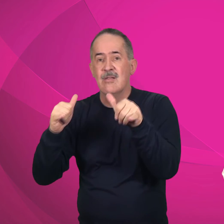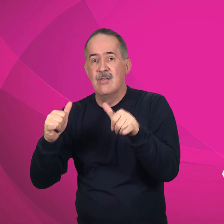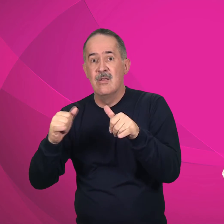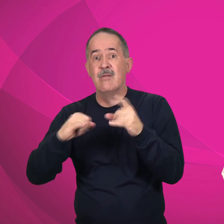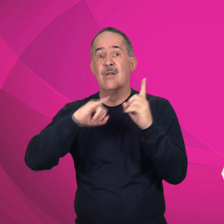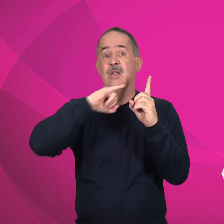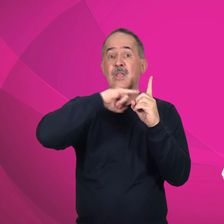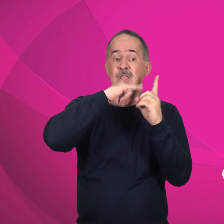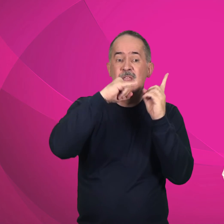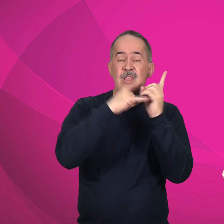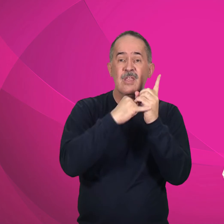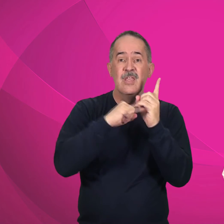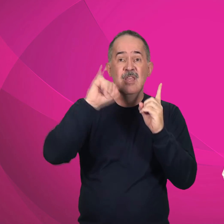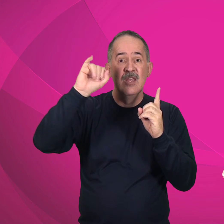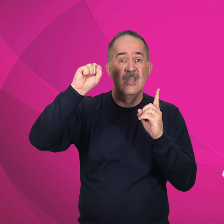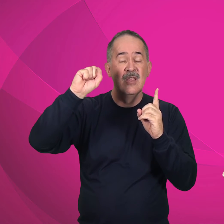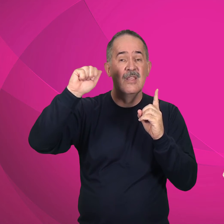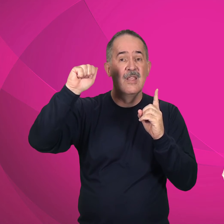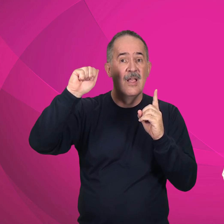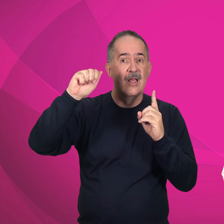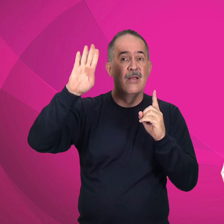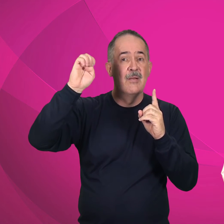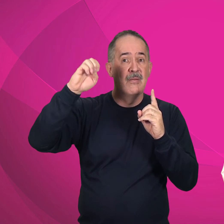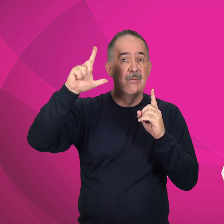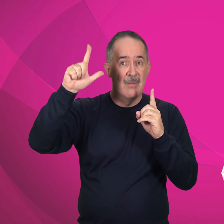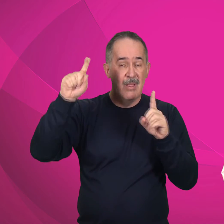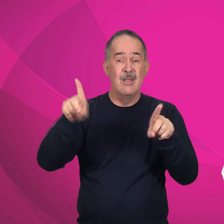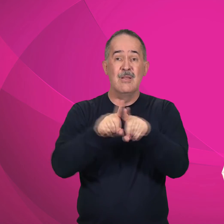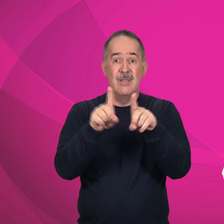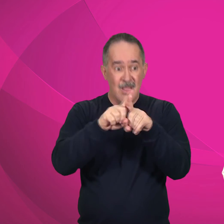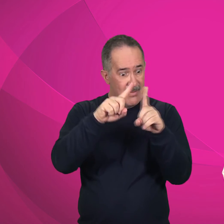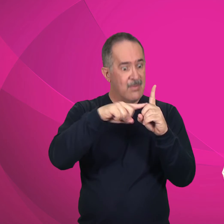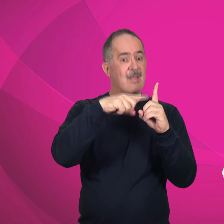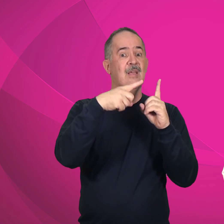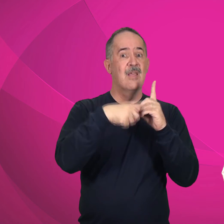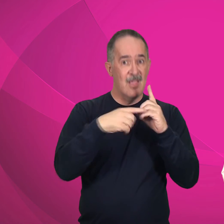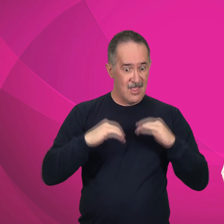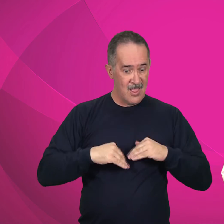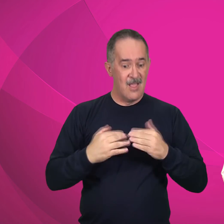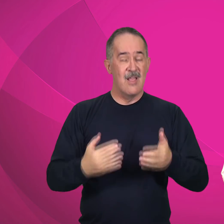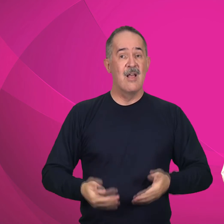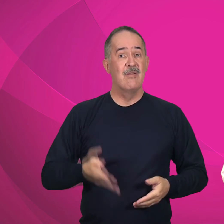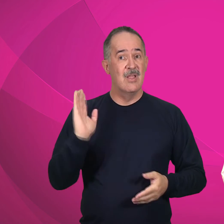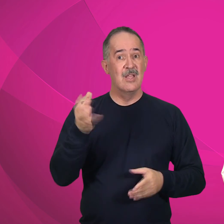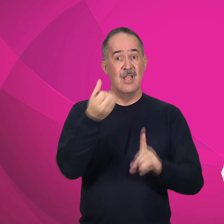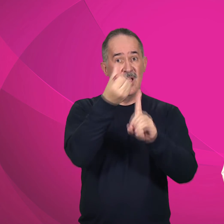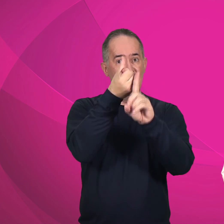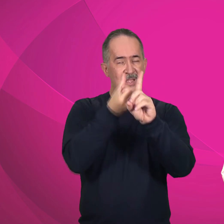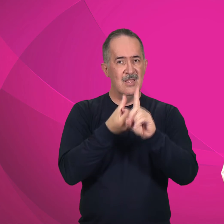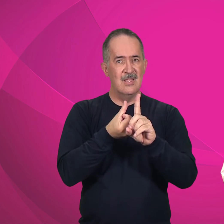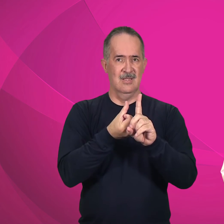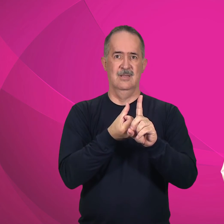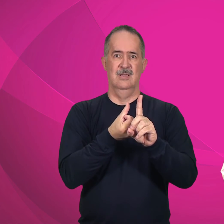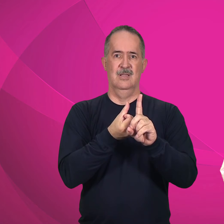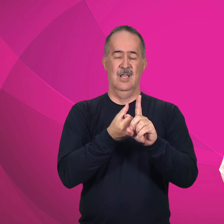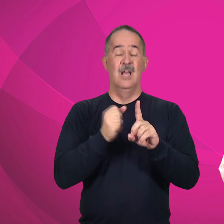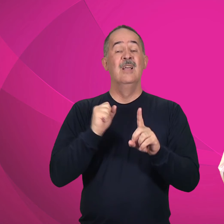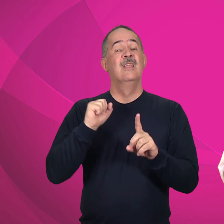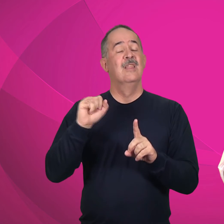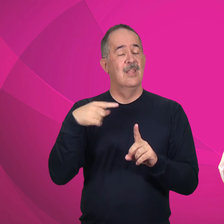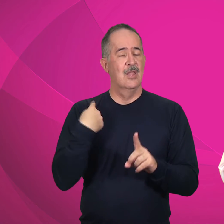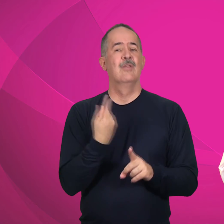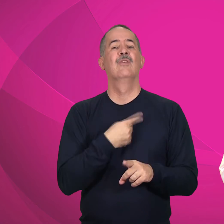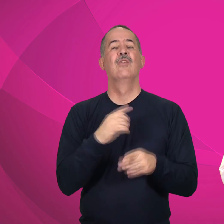anuncia que isabel também está grávida já está no sexto mês quando